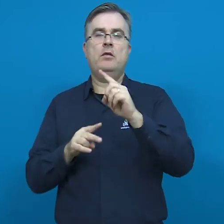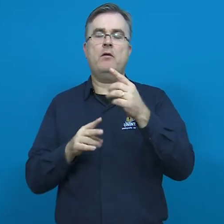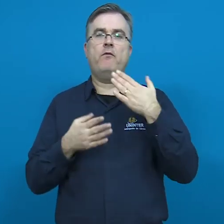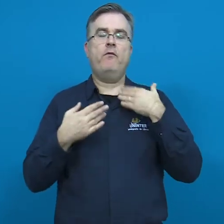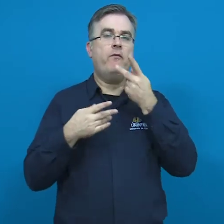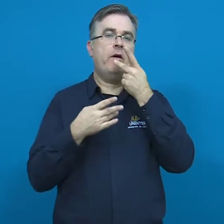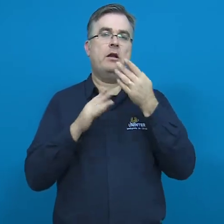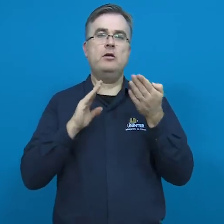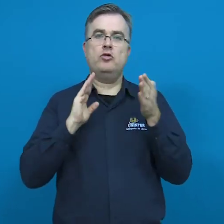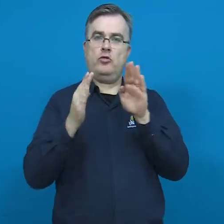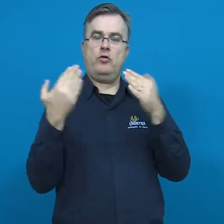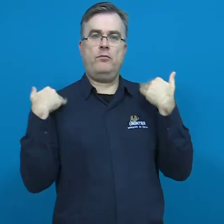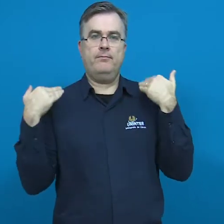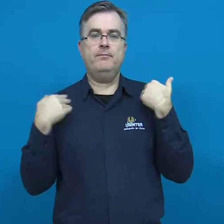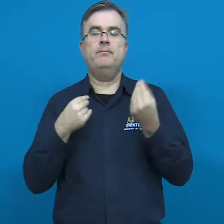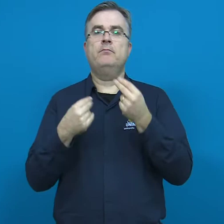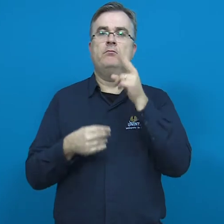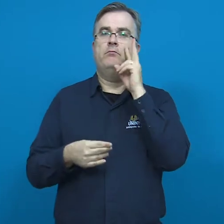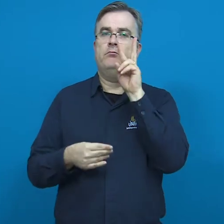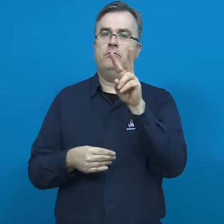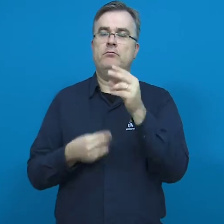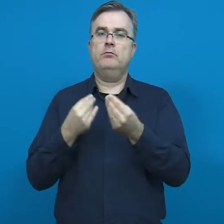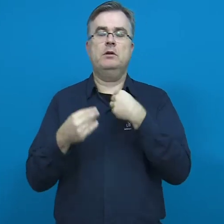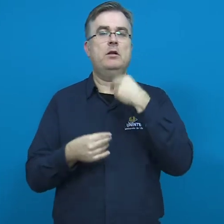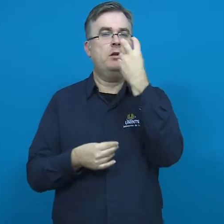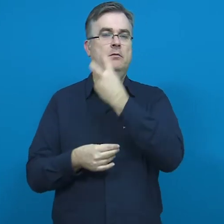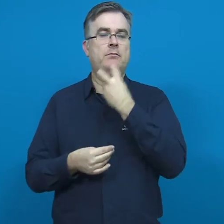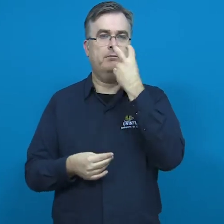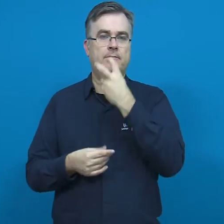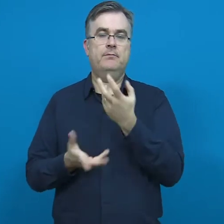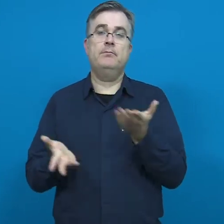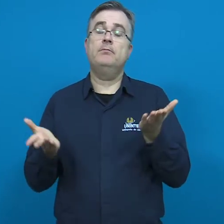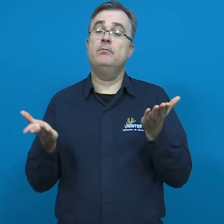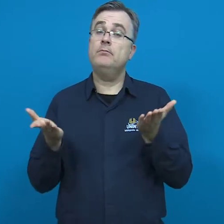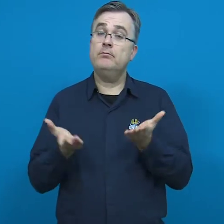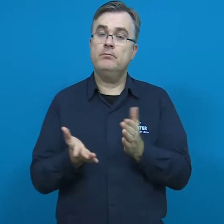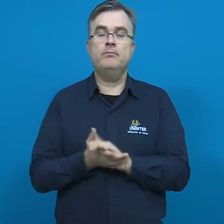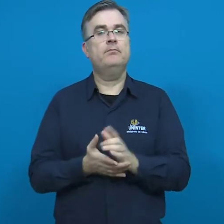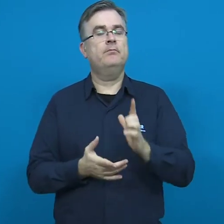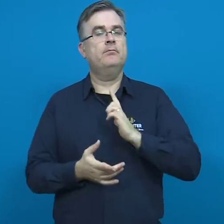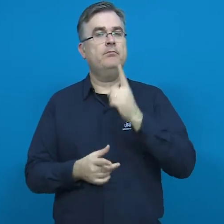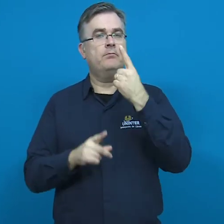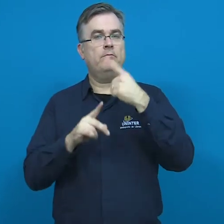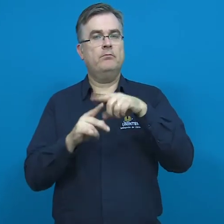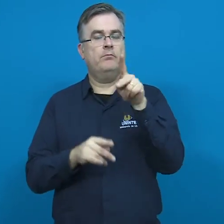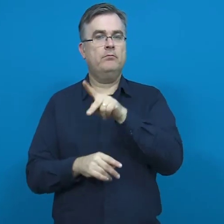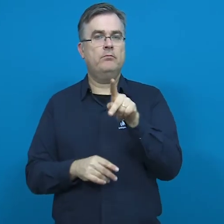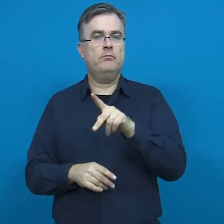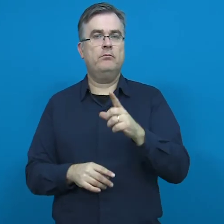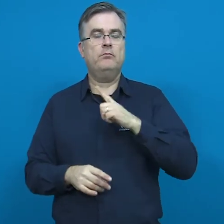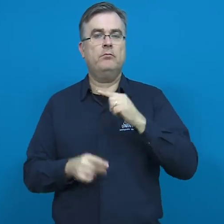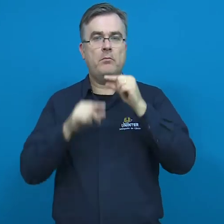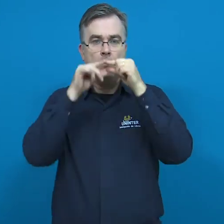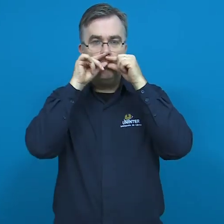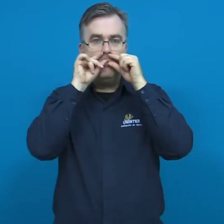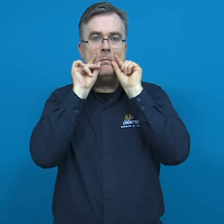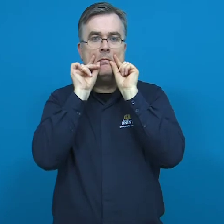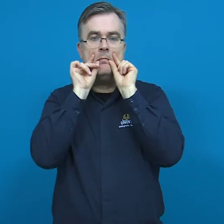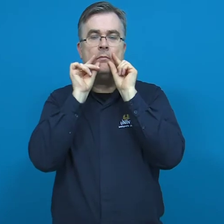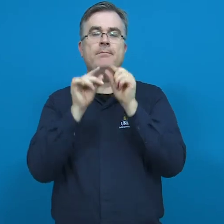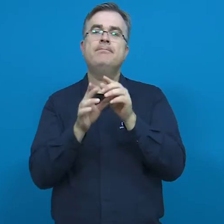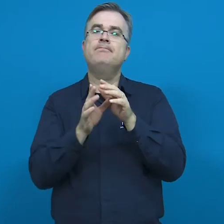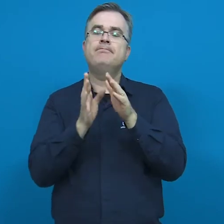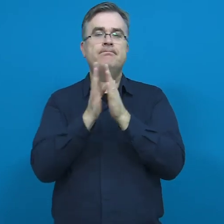não fale de costas, eu preciso olhar, né, porque eu faço leitura labial. Agora, tinha uma vez que um professor tinha um bigode,